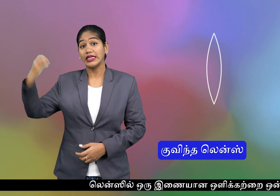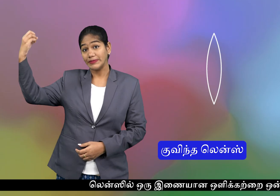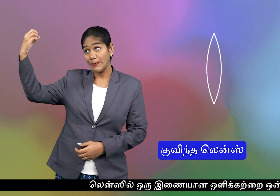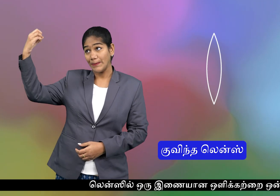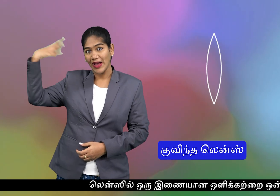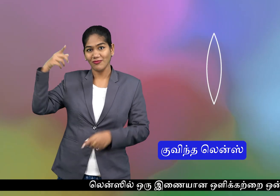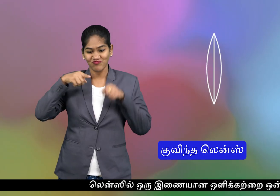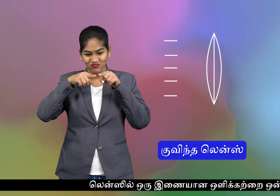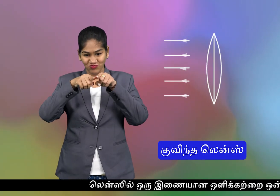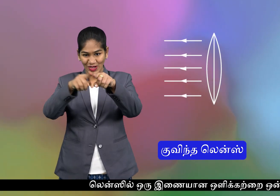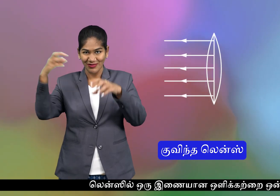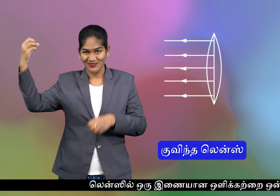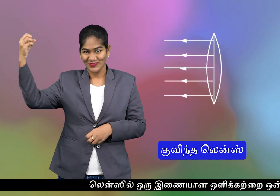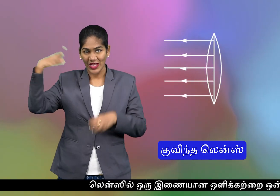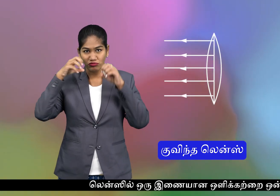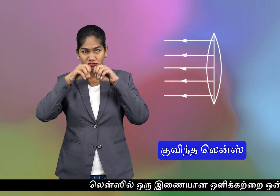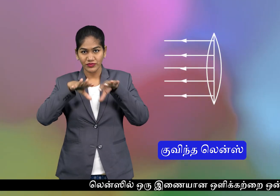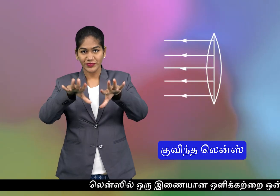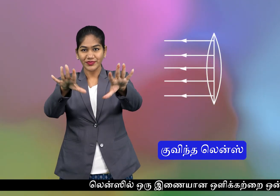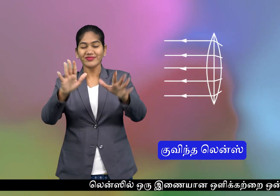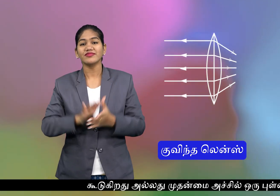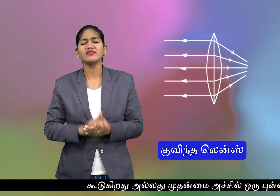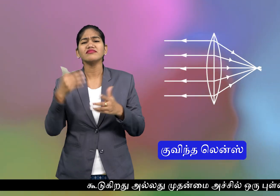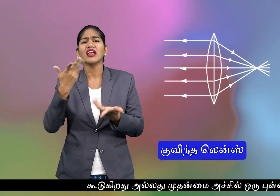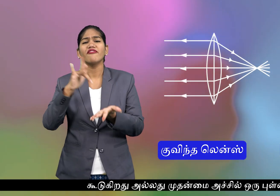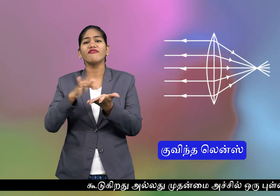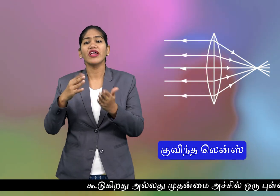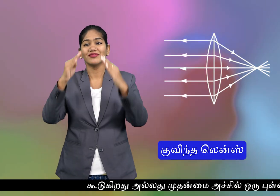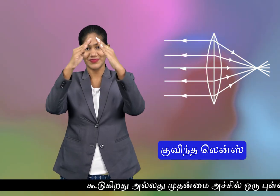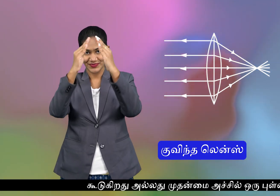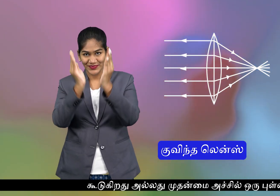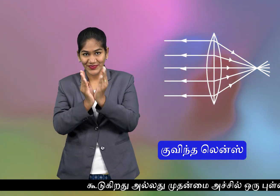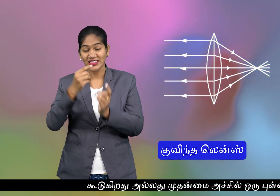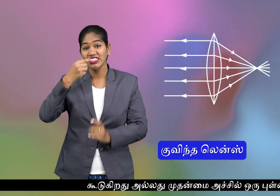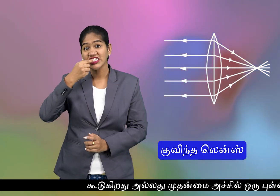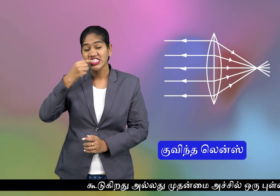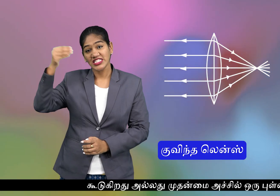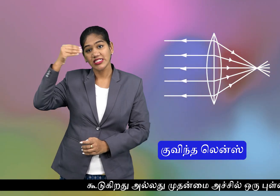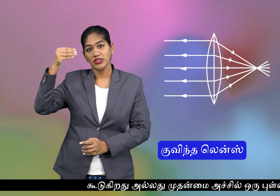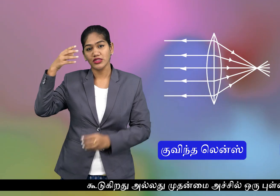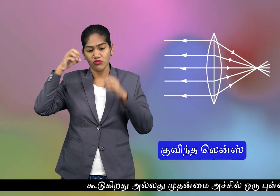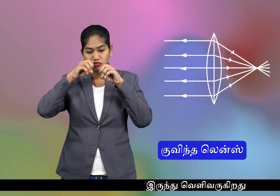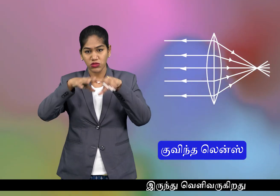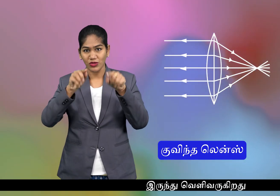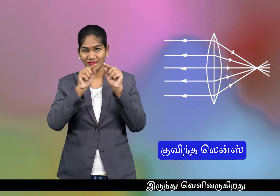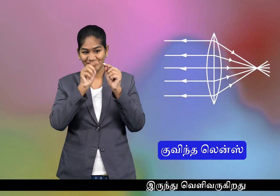வில்லையில் ஒரு இணையான ஒளிக்கற்றை ஒன்று கூடுகிறது அல்லது முதன்மை அச்சில் ஒரு புள்ளியில் இருந்து